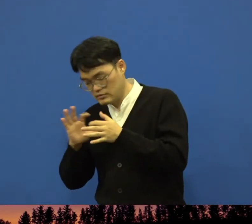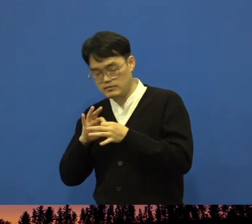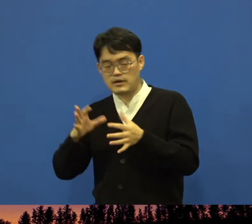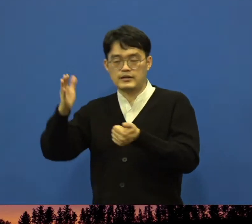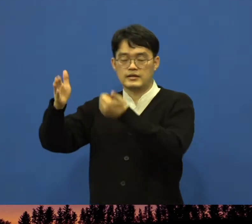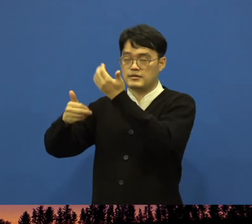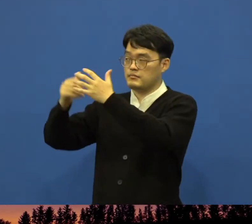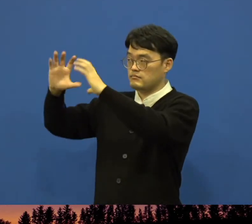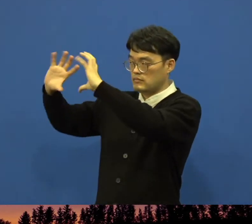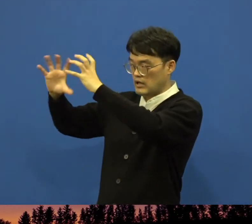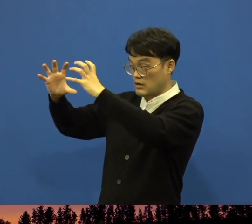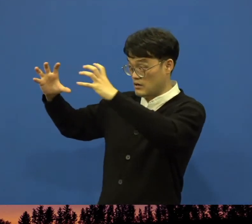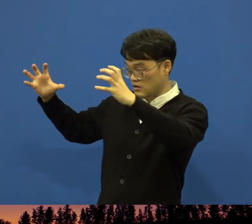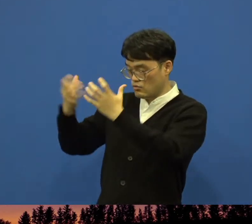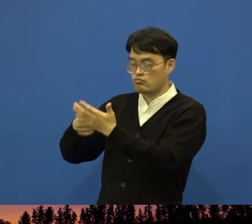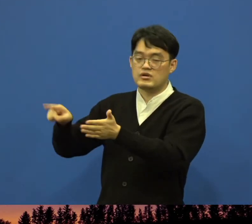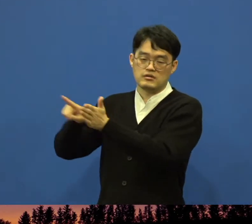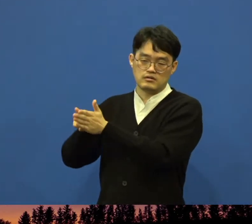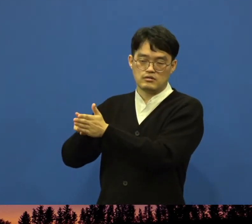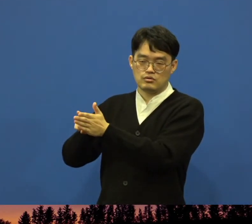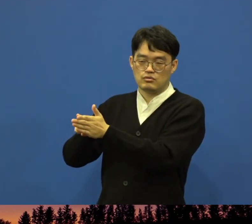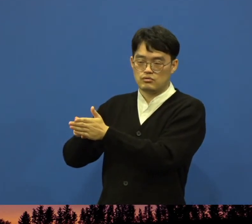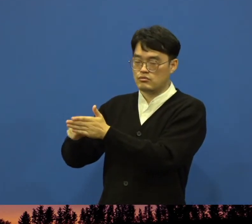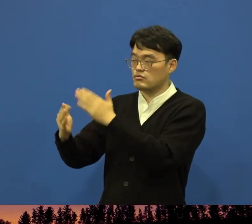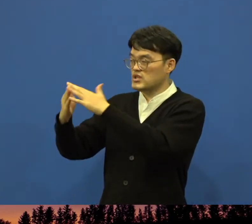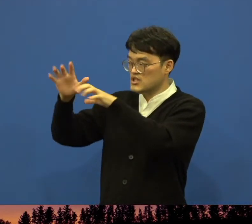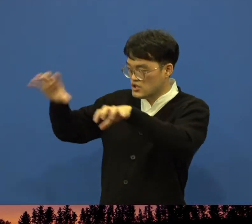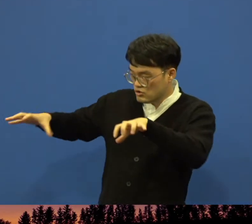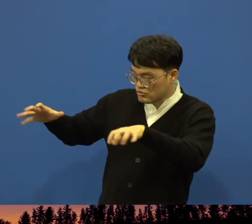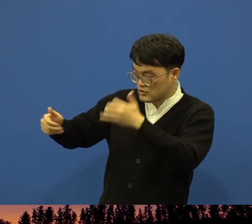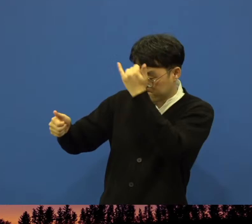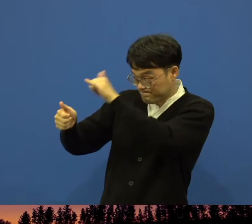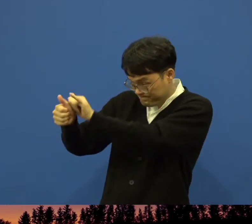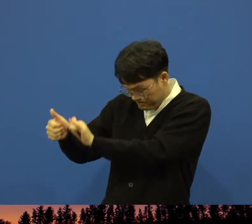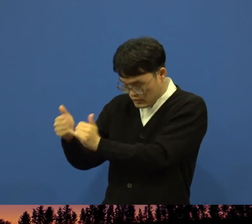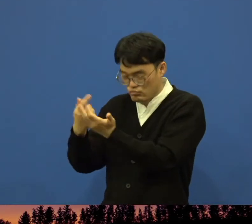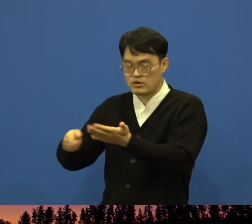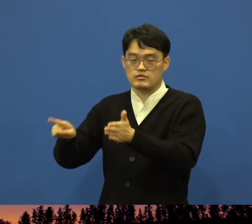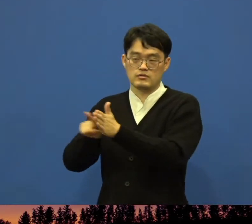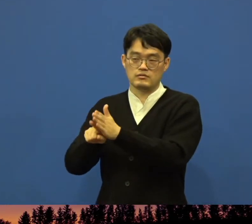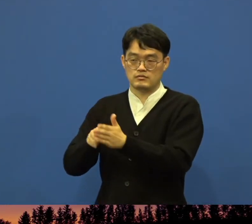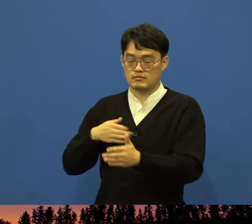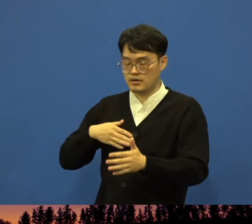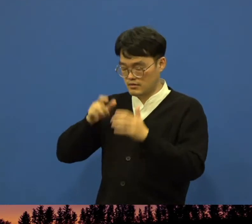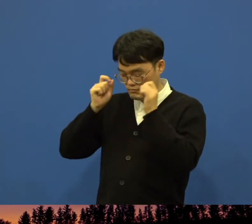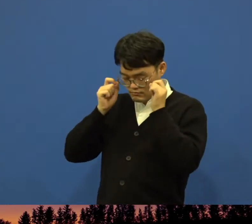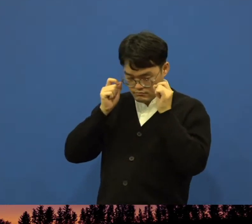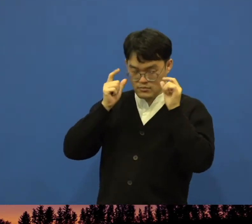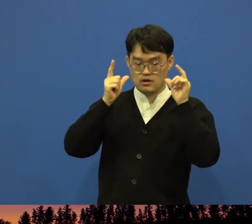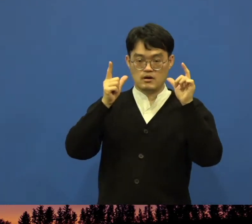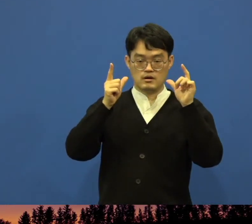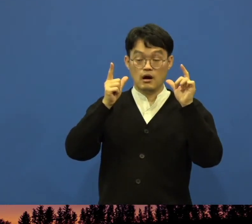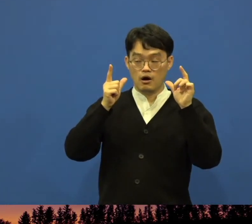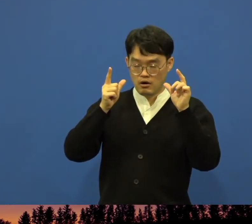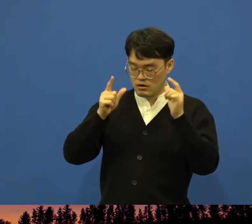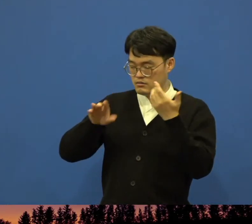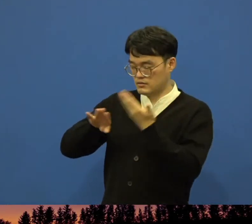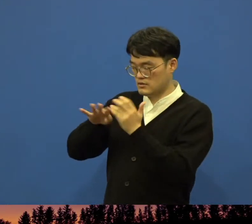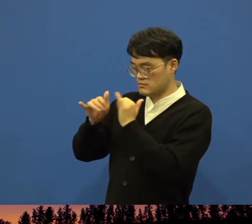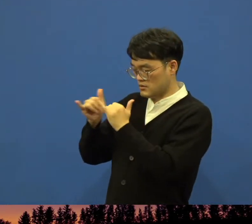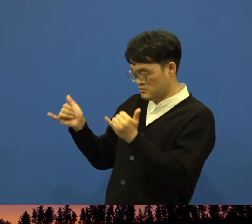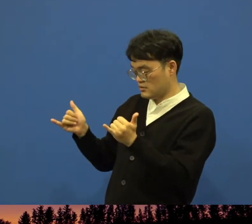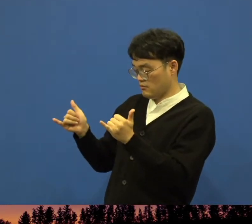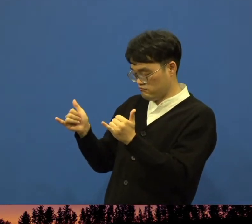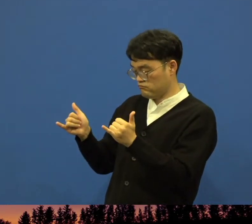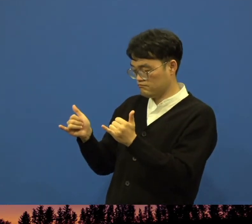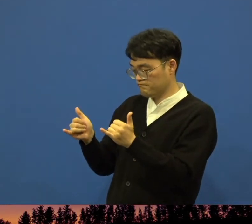위해서 이웃을 섬기기 위하여. 그죠? 그래서 내가 깨친 만큼 내가 아는 만큼 다른 사람들에게도